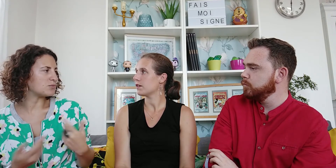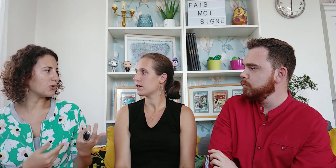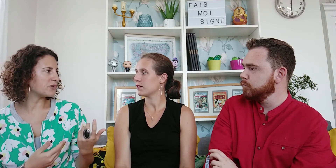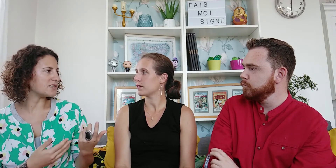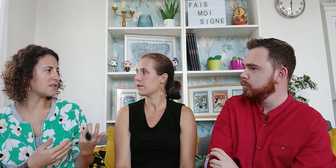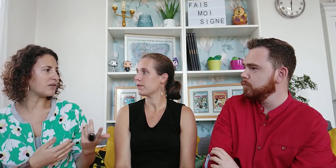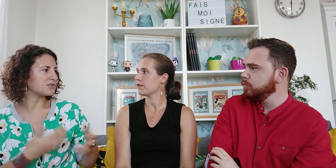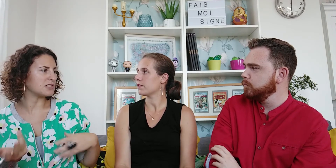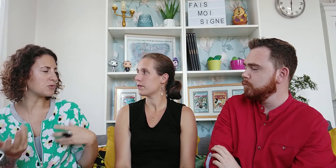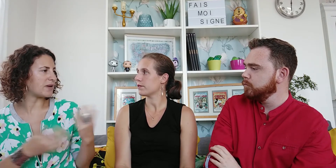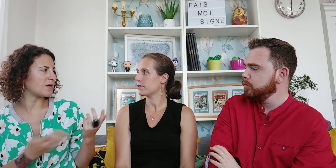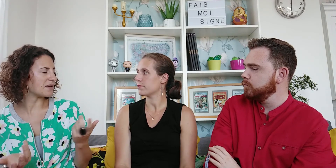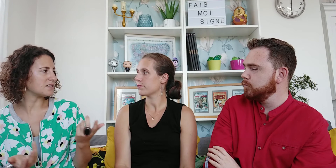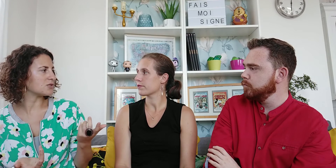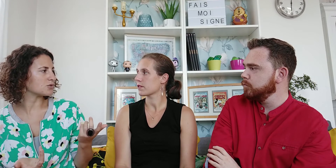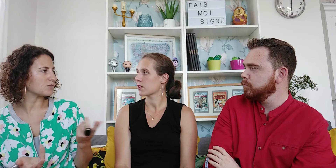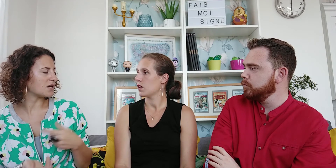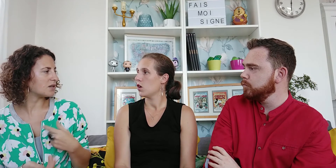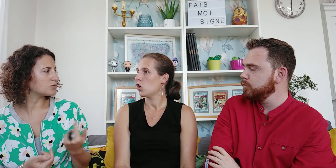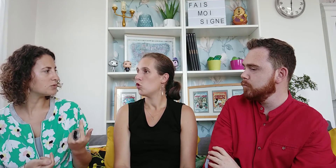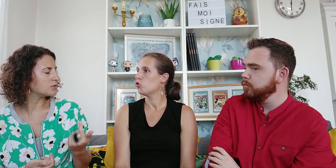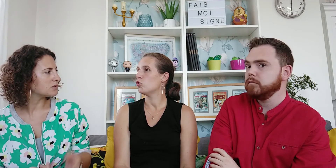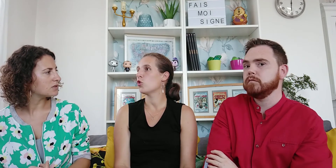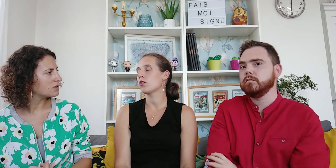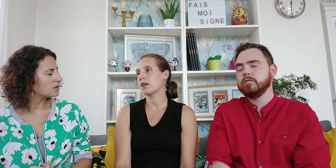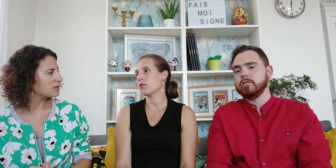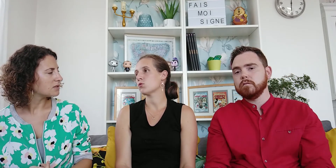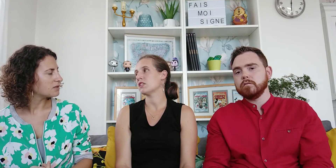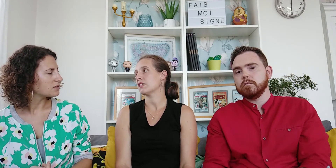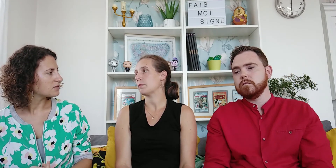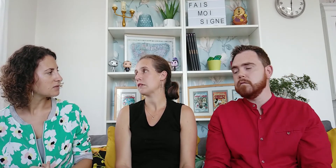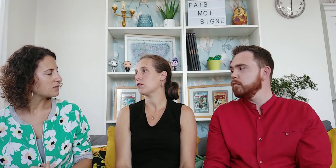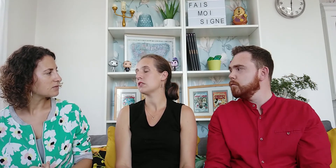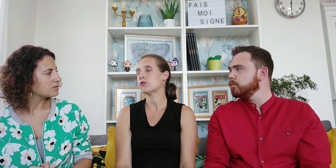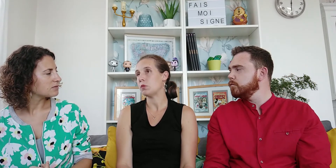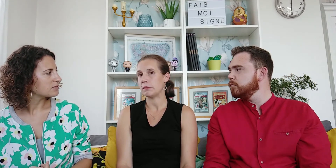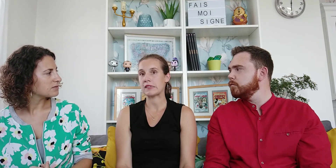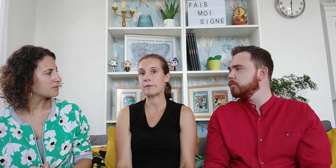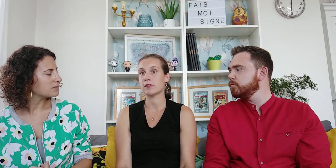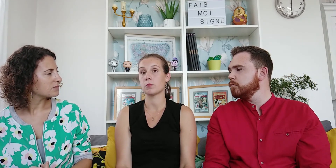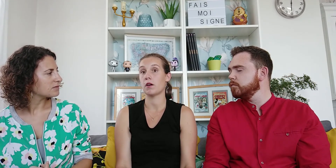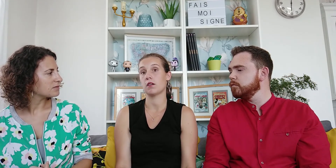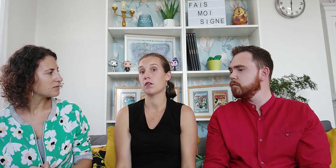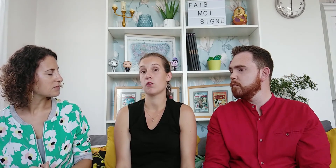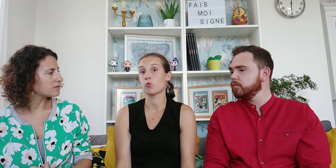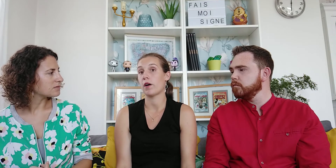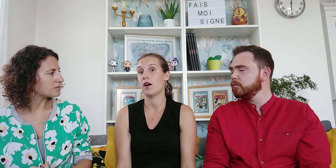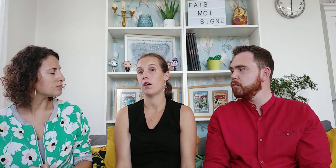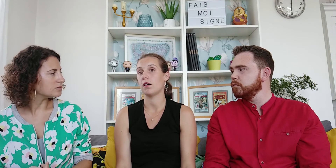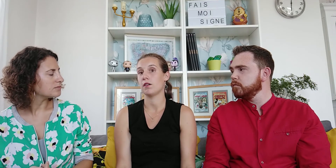plus grands utilisent un s'il te plaît, merci, les choses comme ça ou... Non, les grands, ils n'utilisent pas s'il te plaît et merci parce que ils n'ont pas